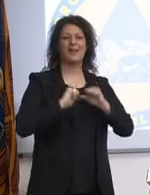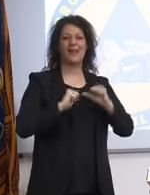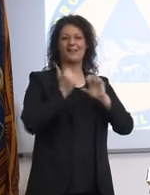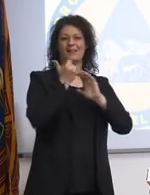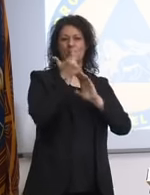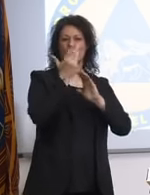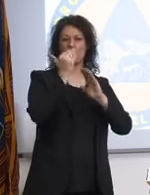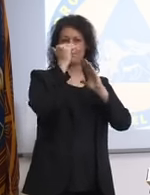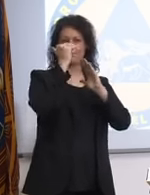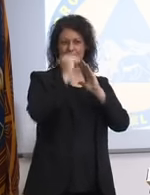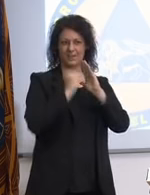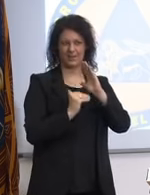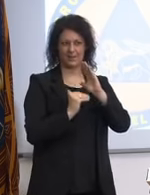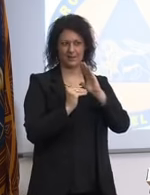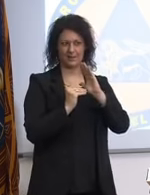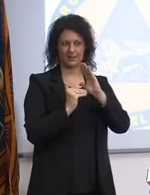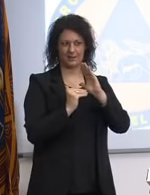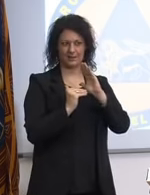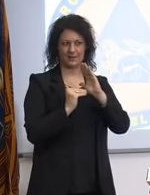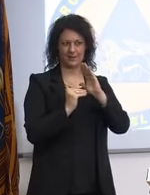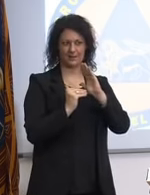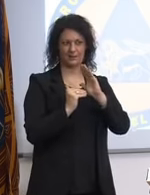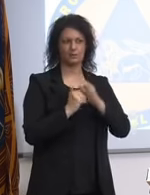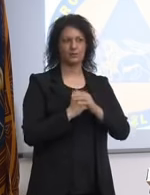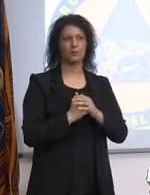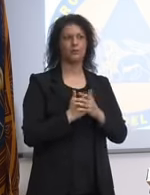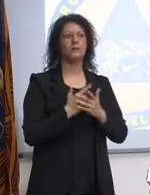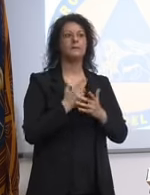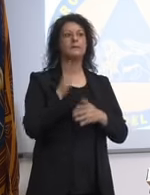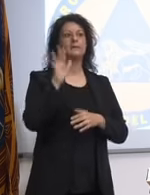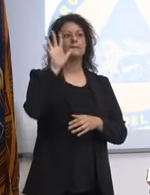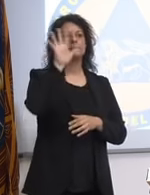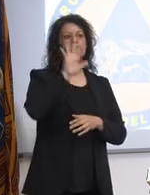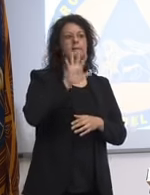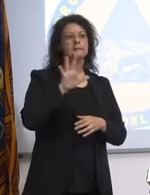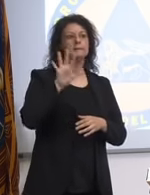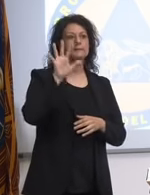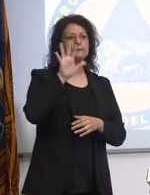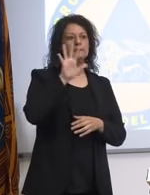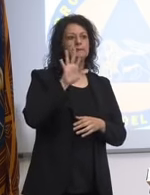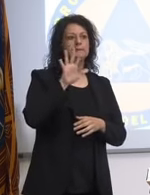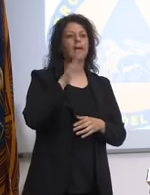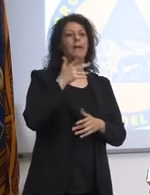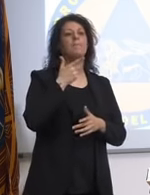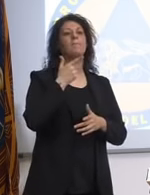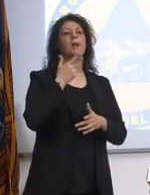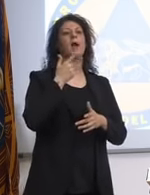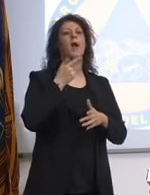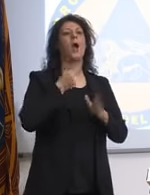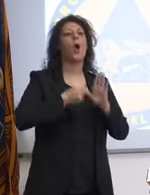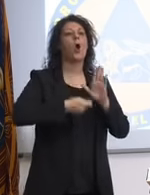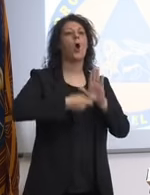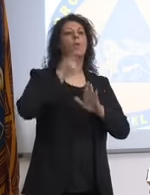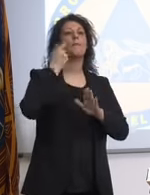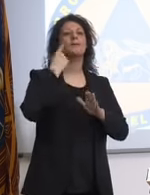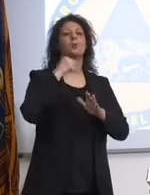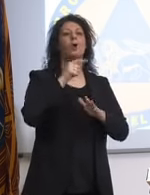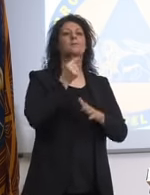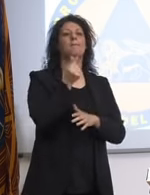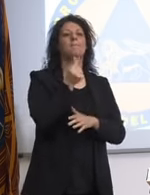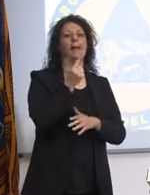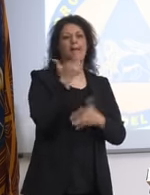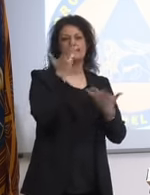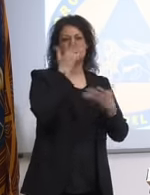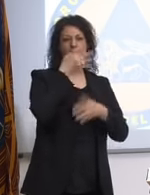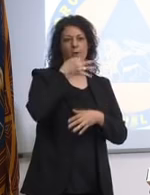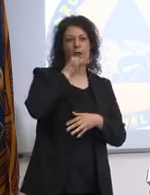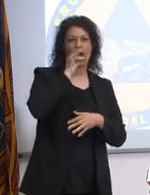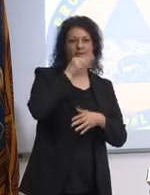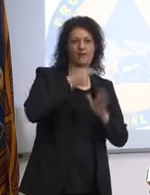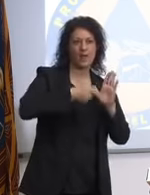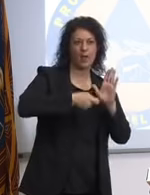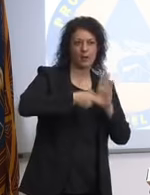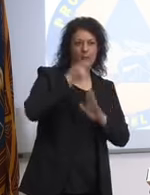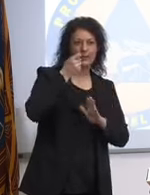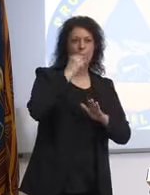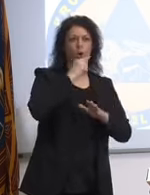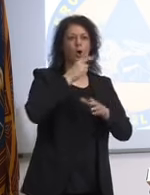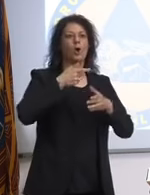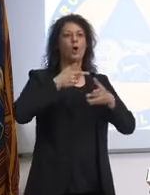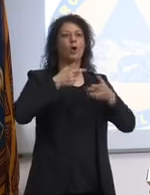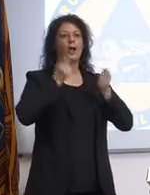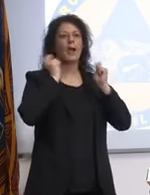domanda, uno si parla di rincari, per esempio a Vicenza, che le persone fanno 1,30 ogni tanto il cappuccino, le avverte un